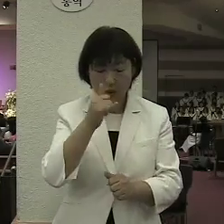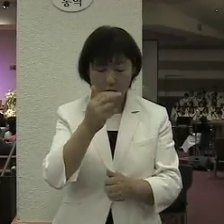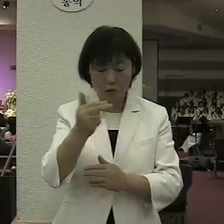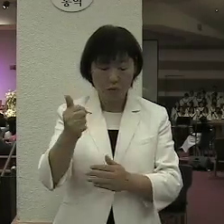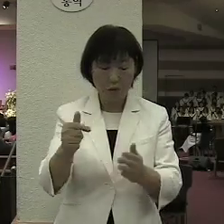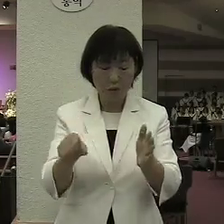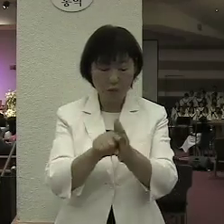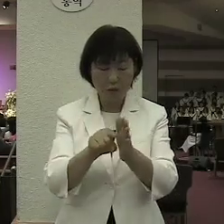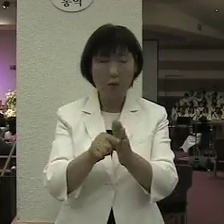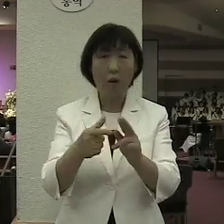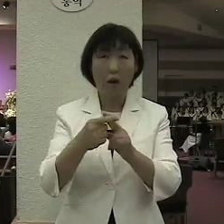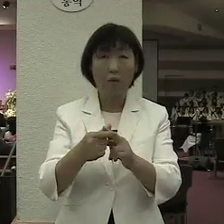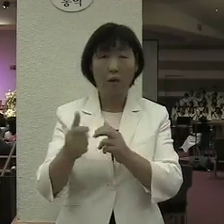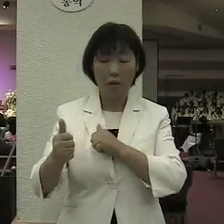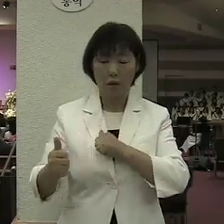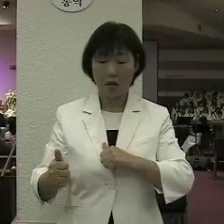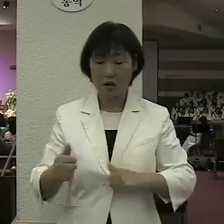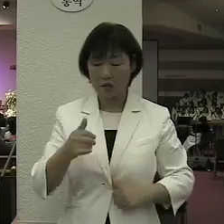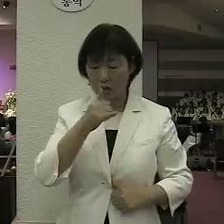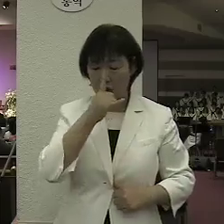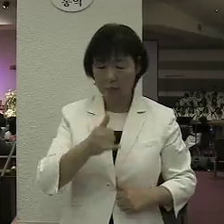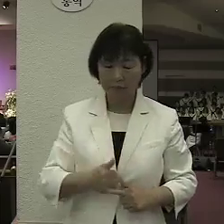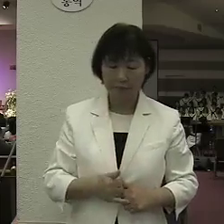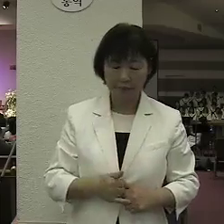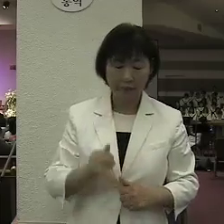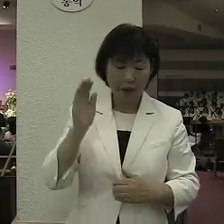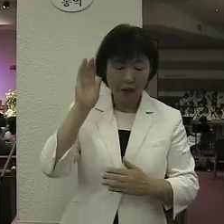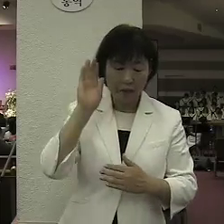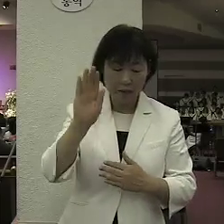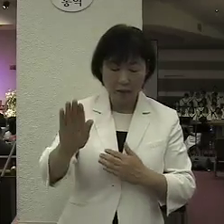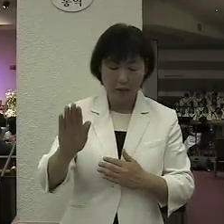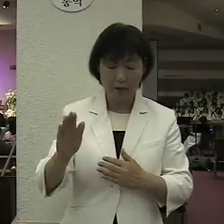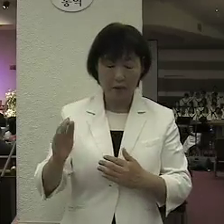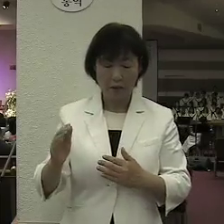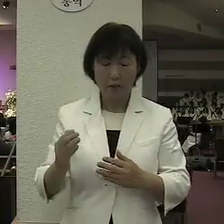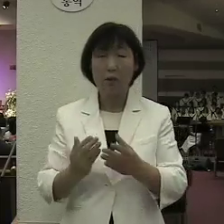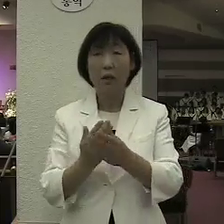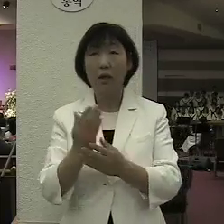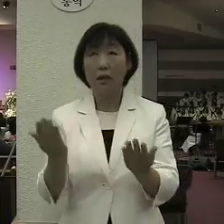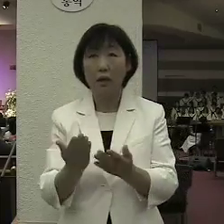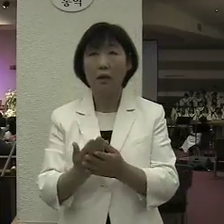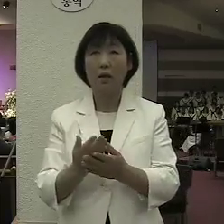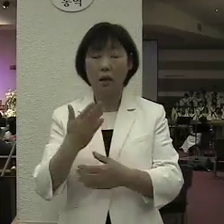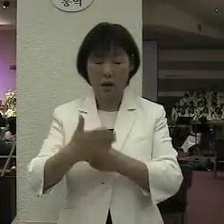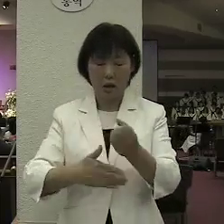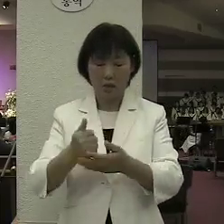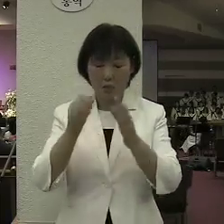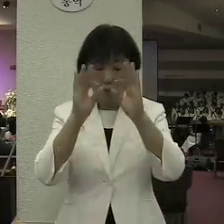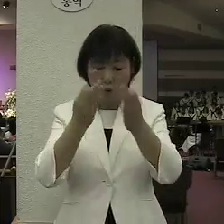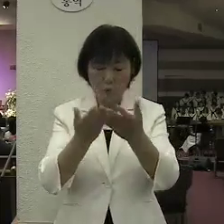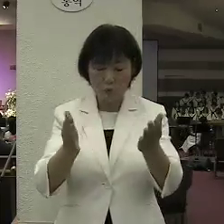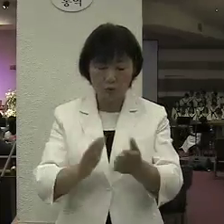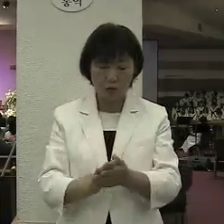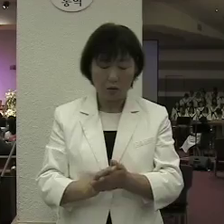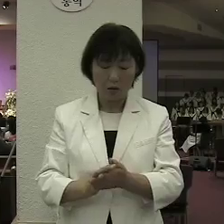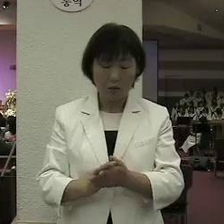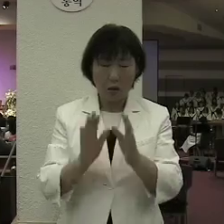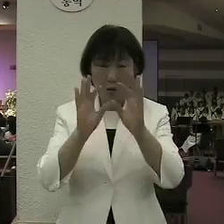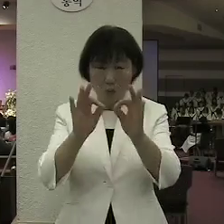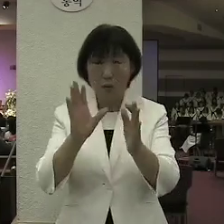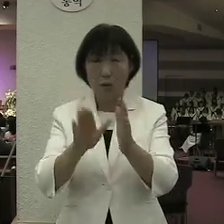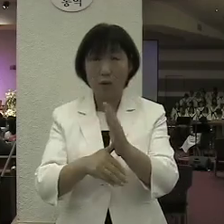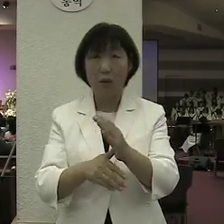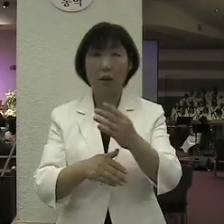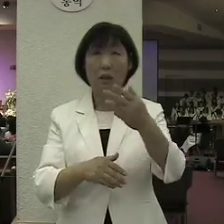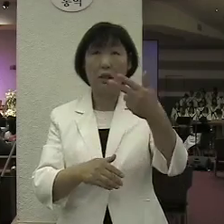4절에 요한은 크게 울기 시작합니다. 분명히 요한은 알고 있었어요. 4장 1절에 하나님께서 이제 장차 일어날